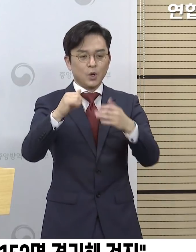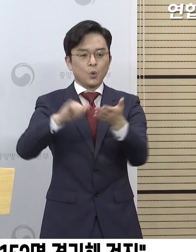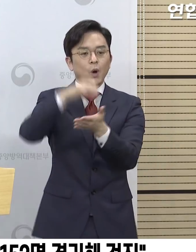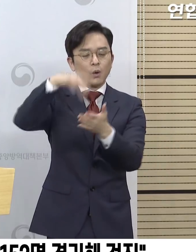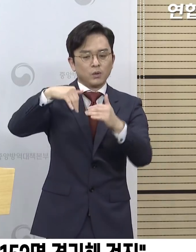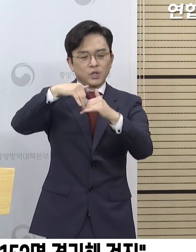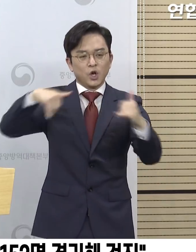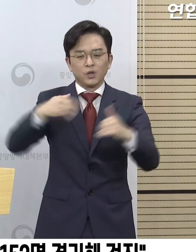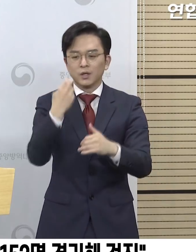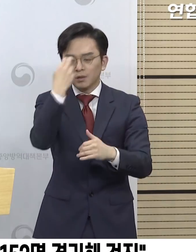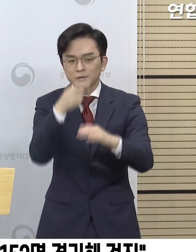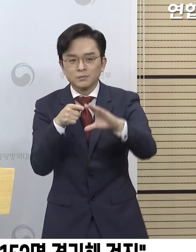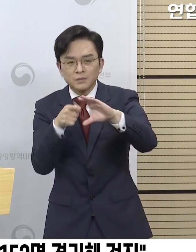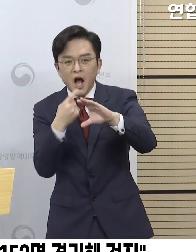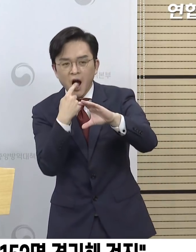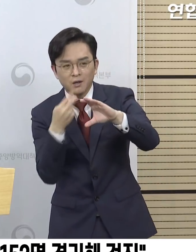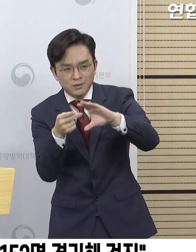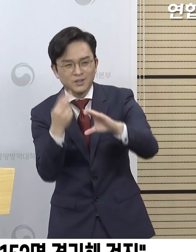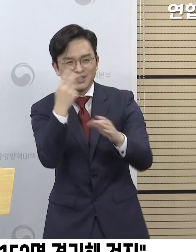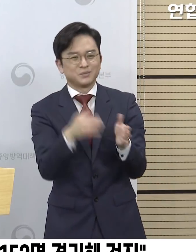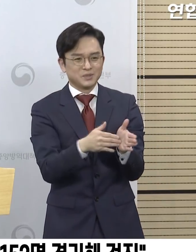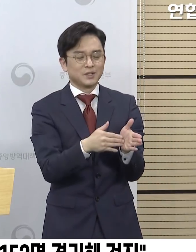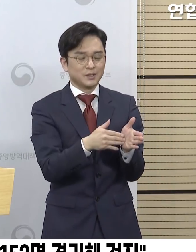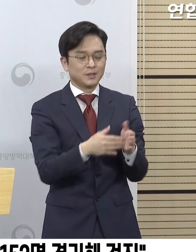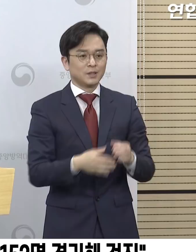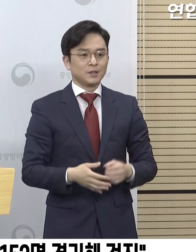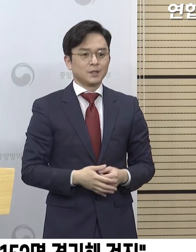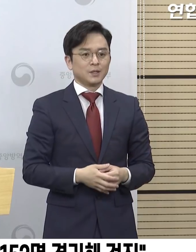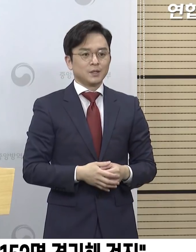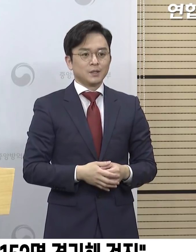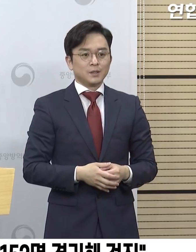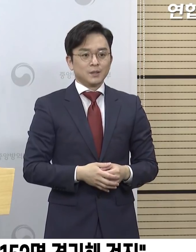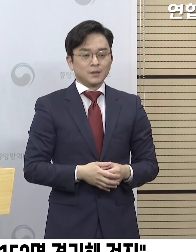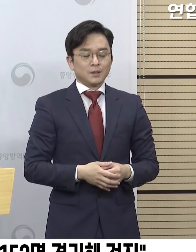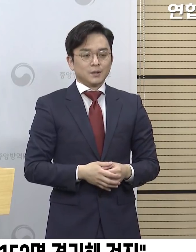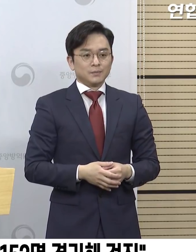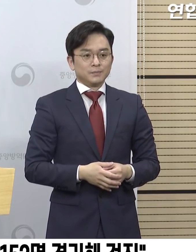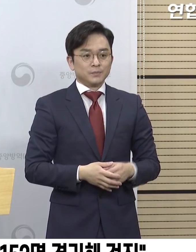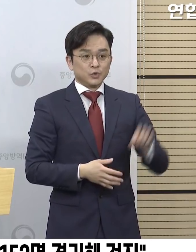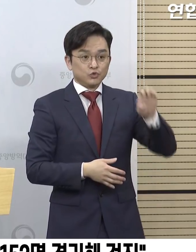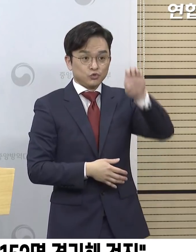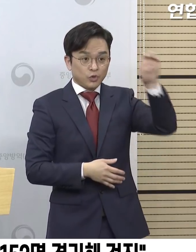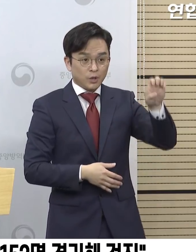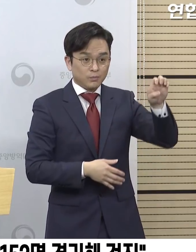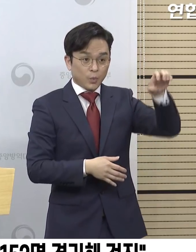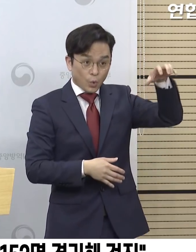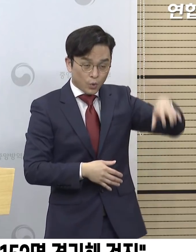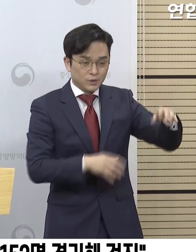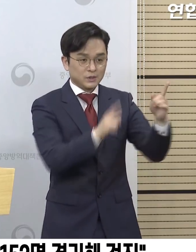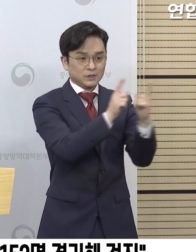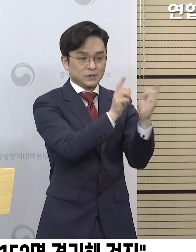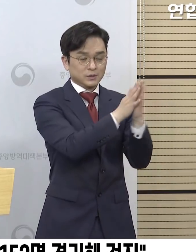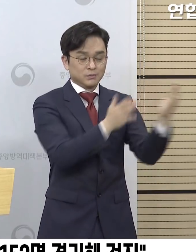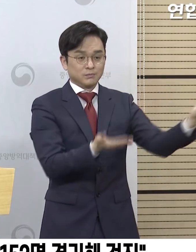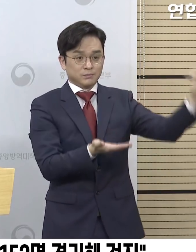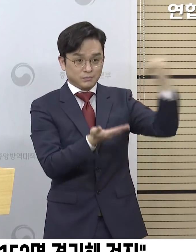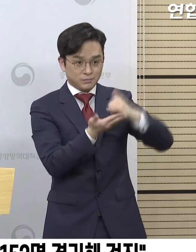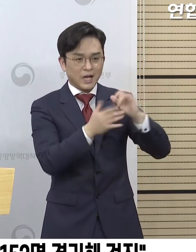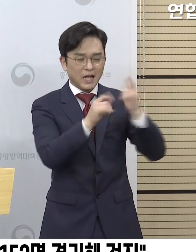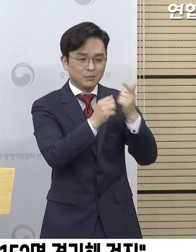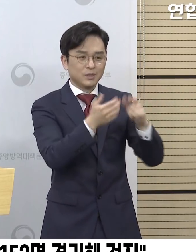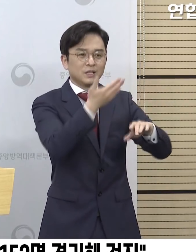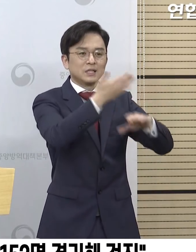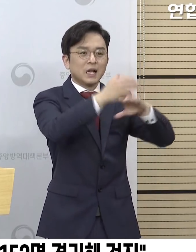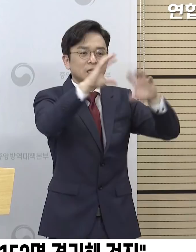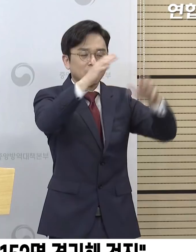진단검사를 실시하였습니다. 출발 국가에 이제 직항이 있고 또 카타르나 아랍에미레이트 등을 통해서